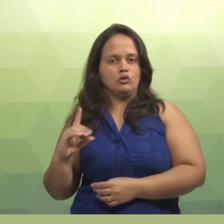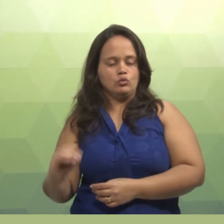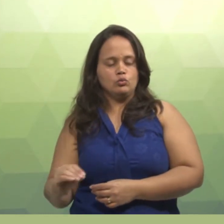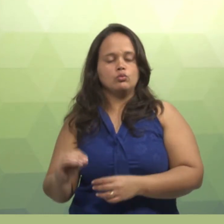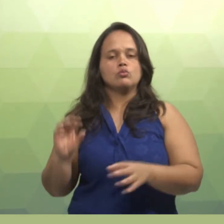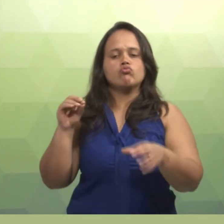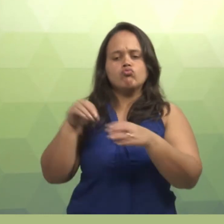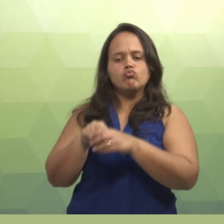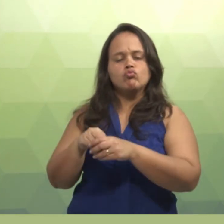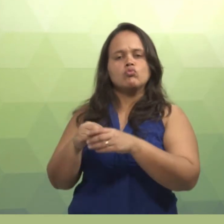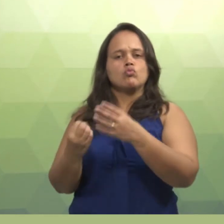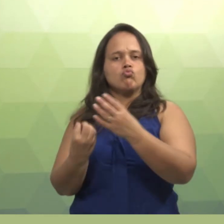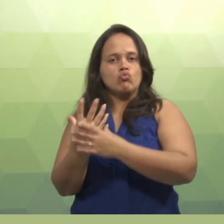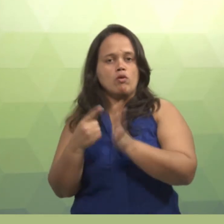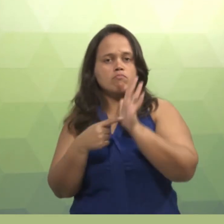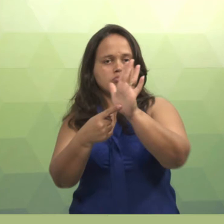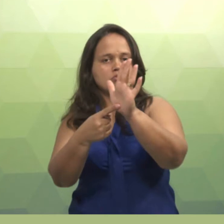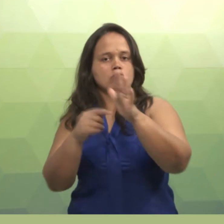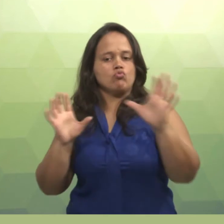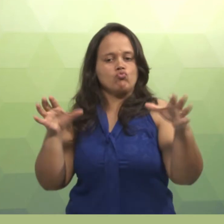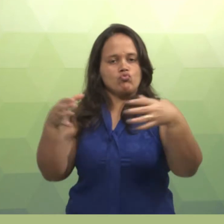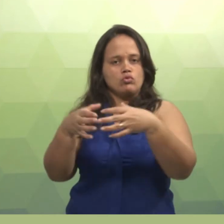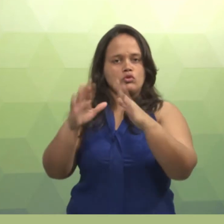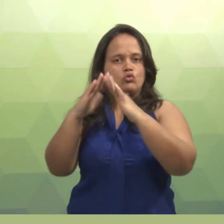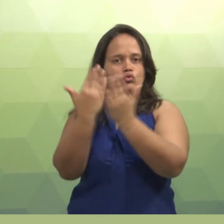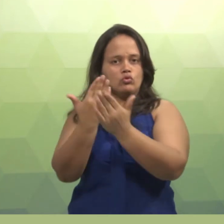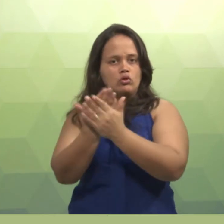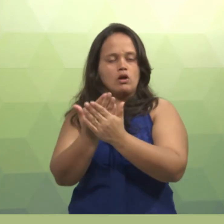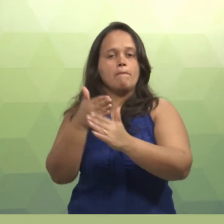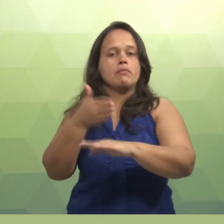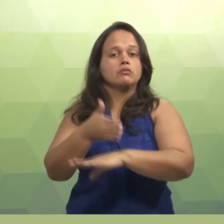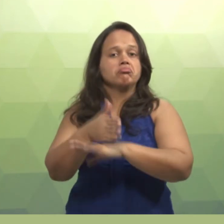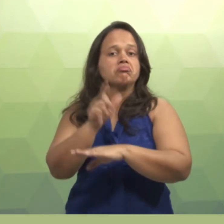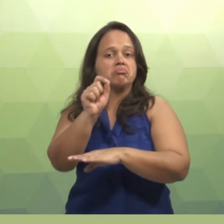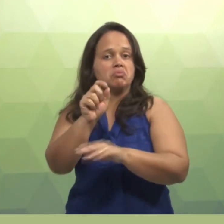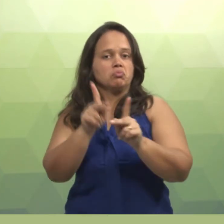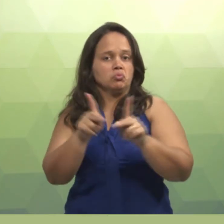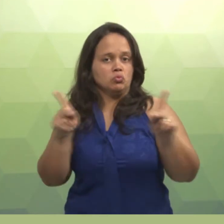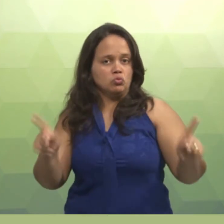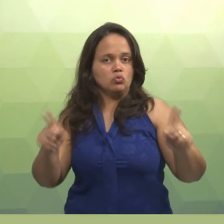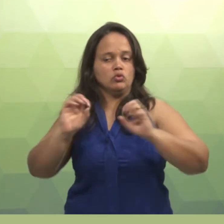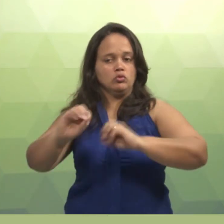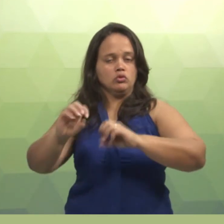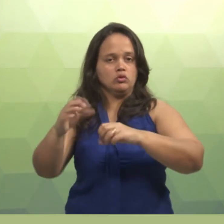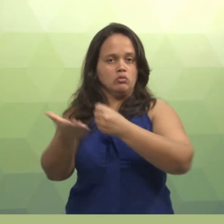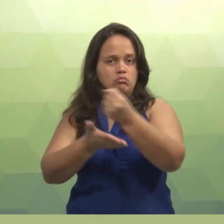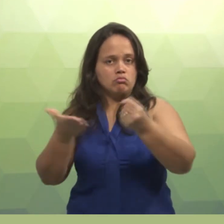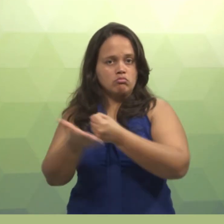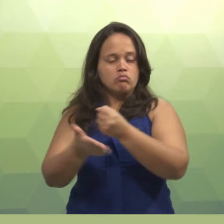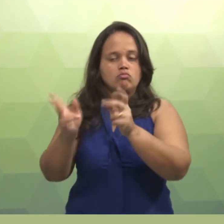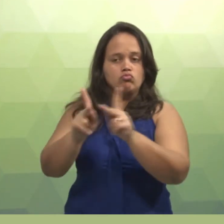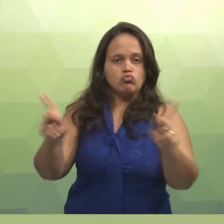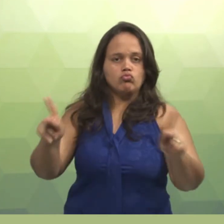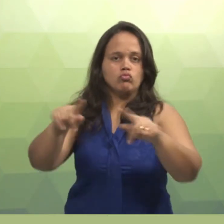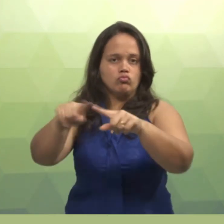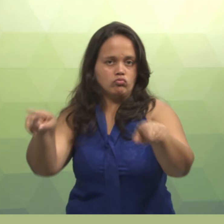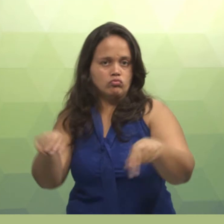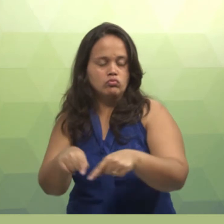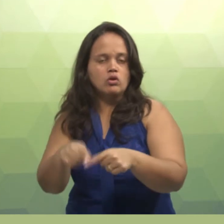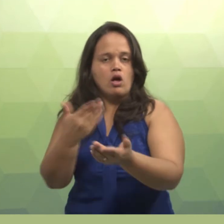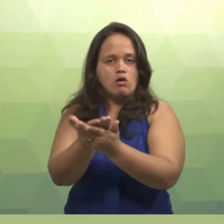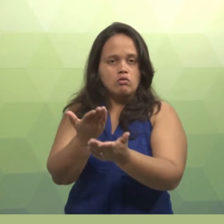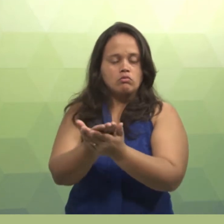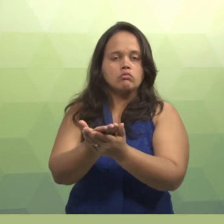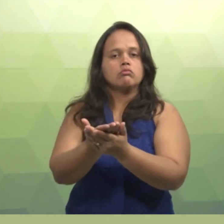órgão representativo da comunidade escolar, com a participação de professor de educação básica, regente de turmas e de aulas,